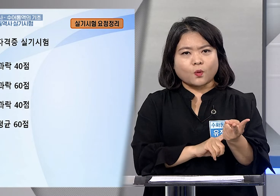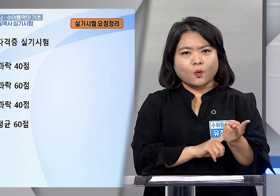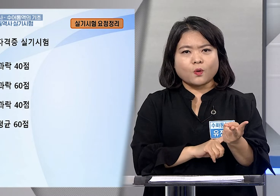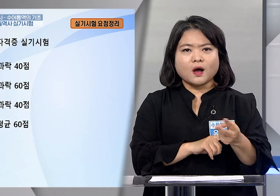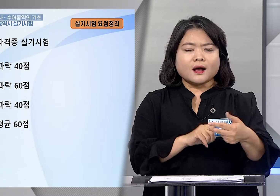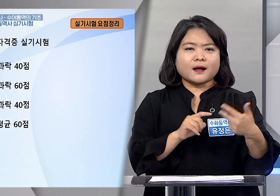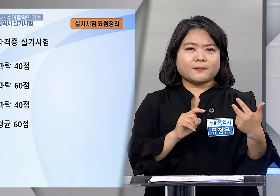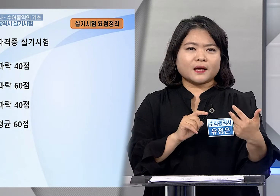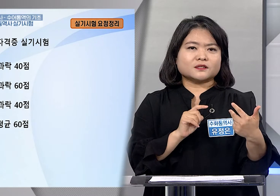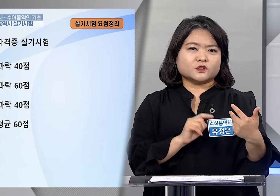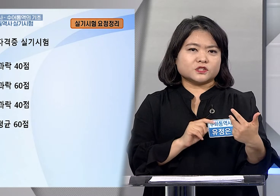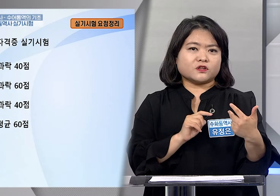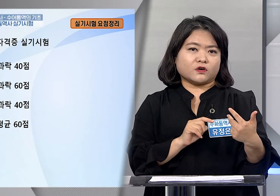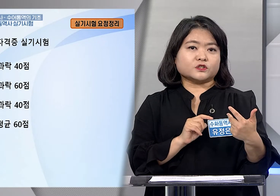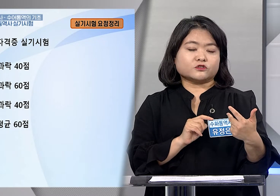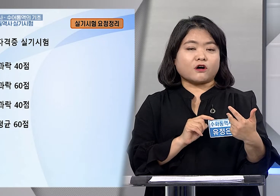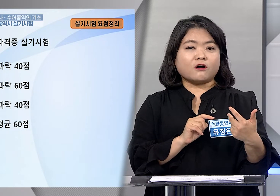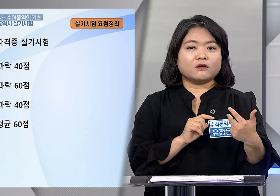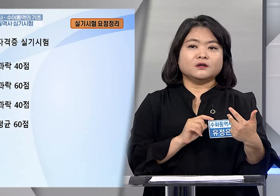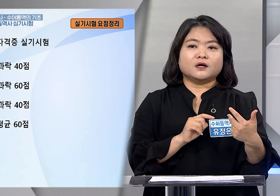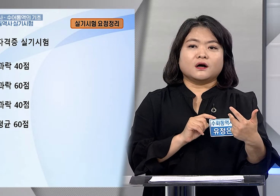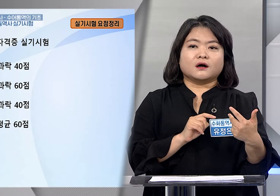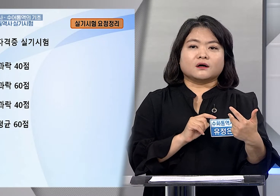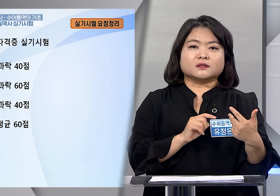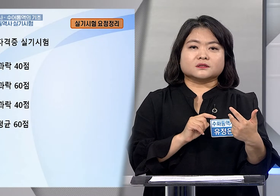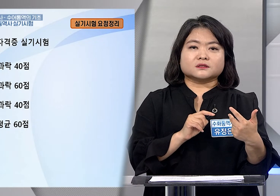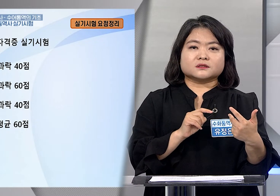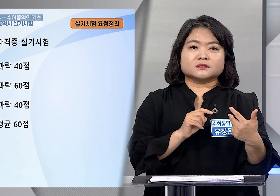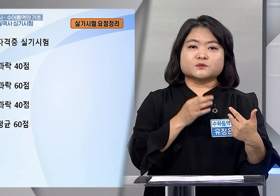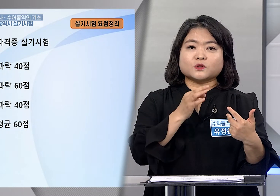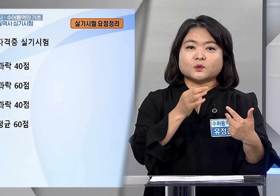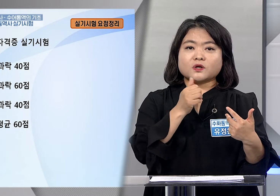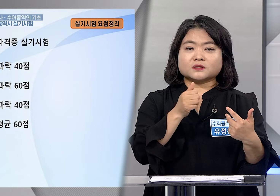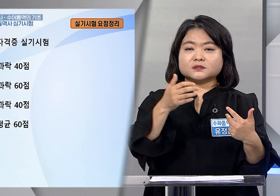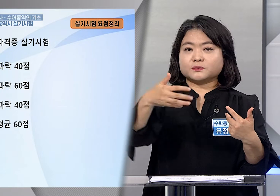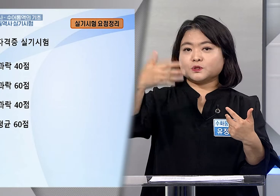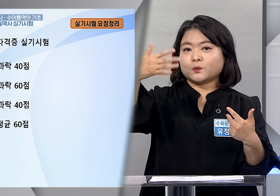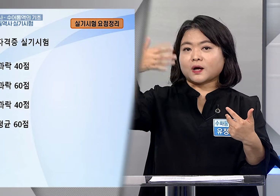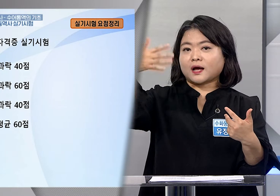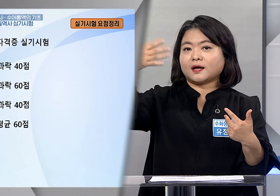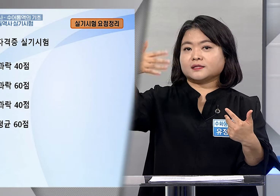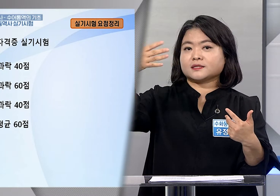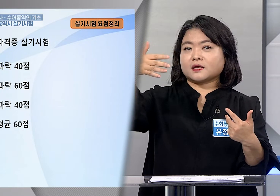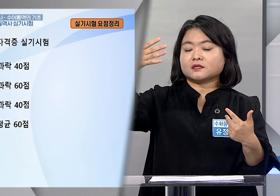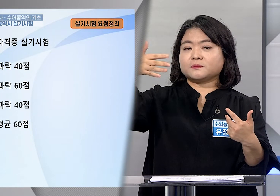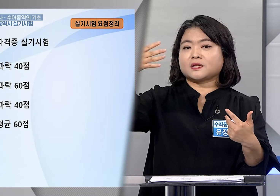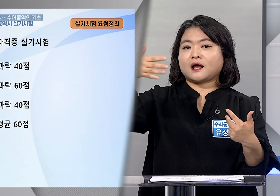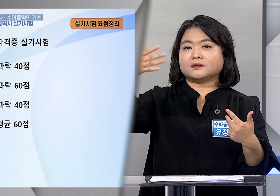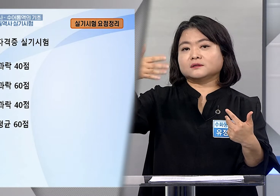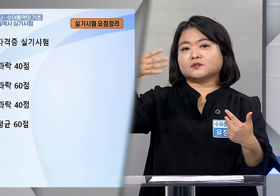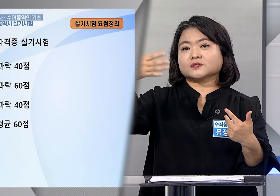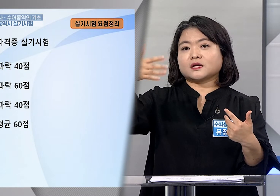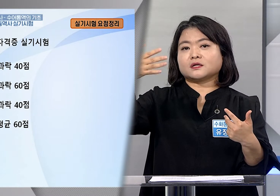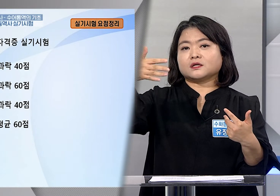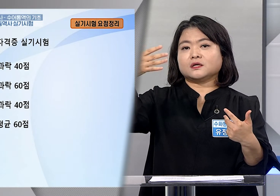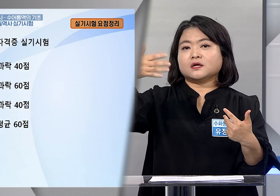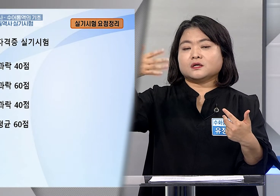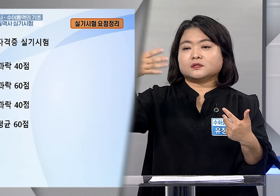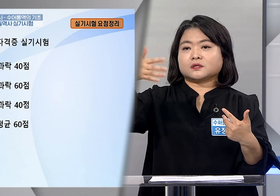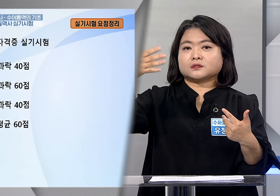있고 카메라가 설치되어 있고요. 음성 통역은 비디오가 이제 TV나 이런 영상이